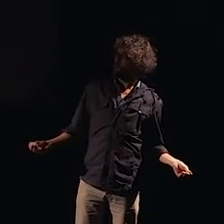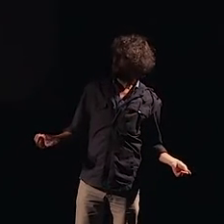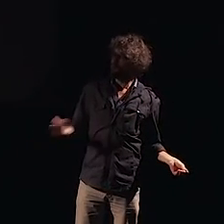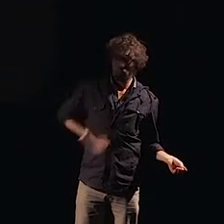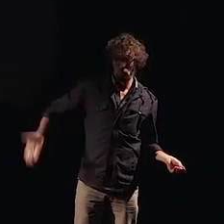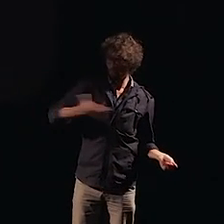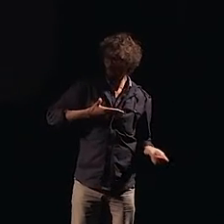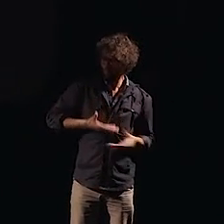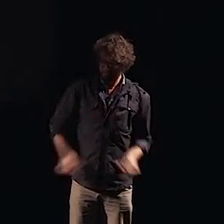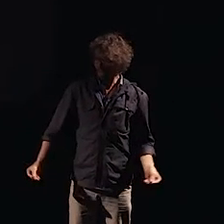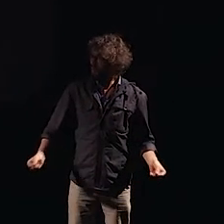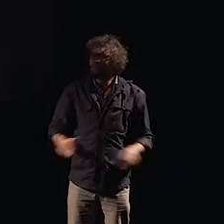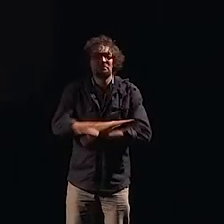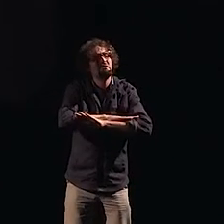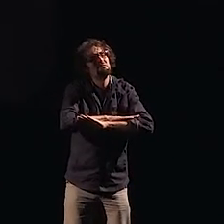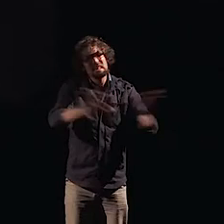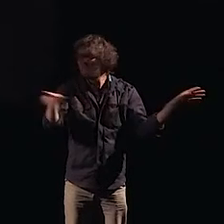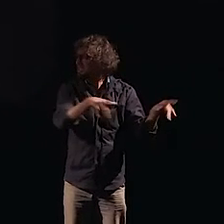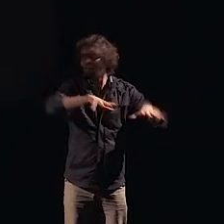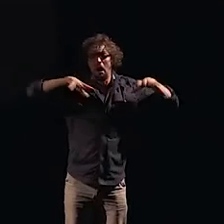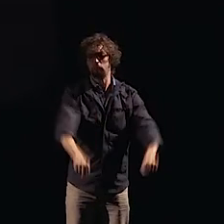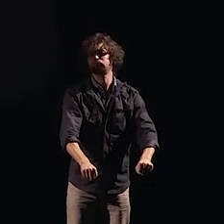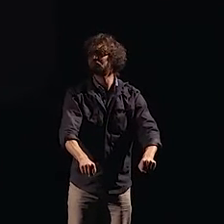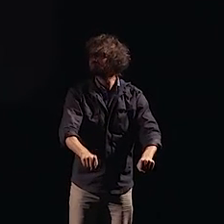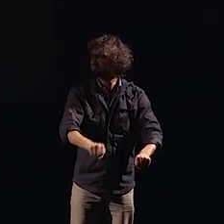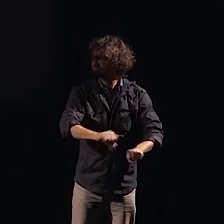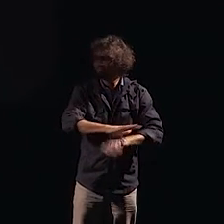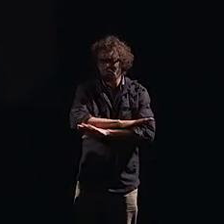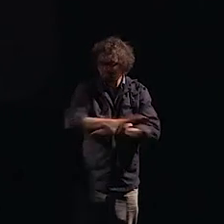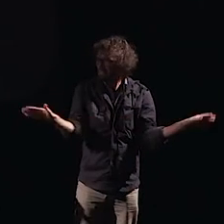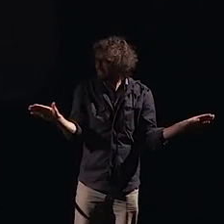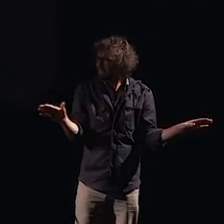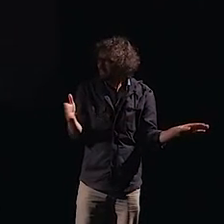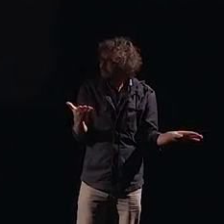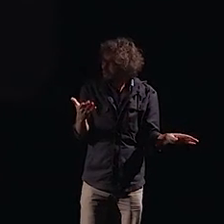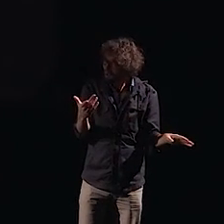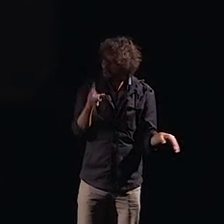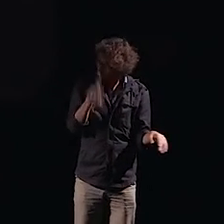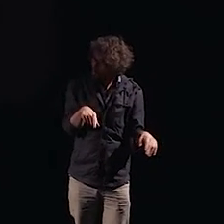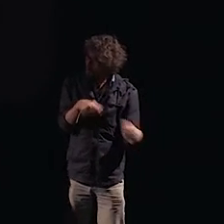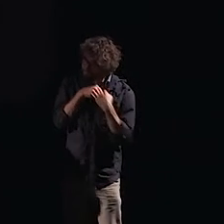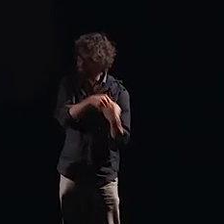alors là, c'est la fin de tout. Là, oui, on peut dire qu'on est cuit. Donc non, il ne faut pas désespérer, justement. Pas du tout.